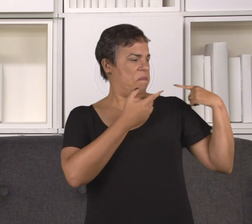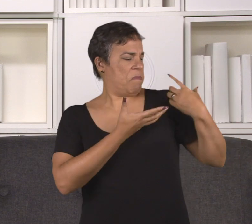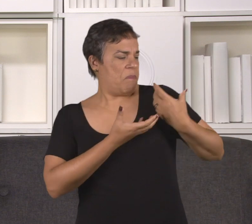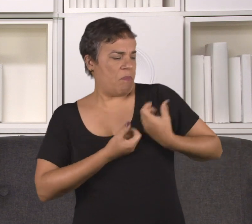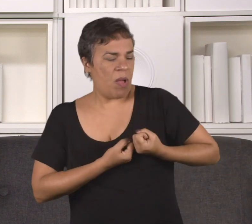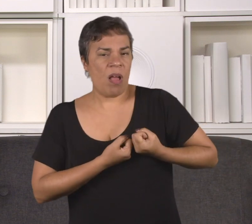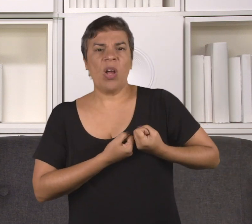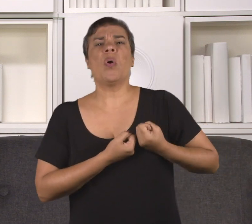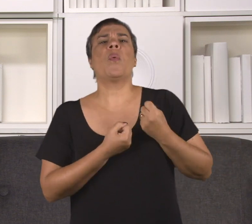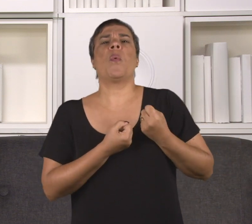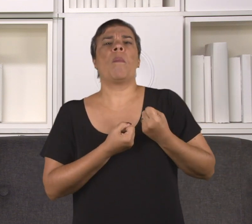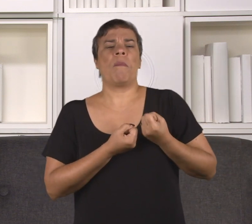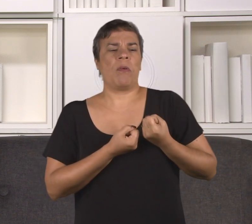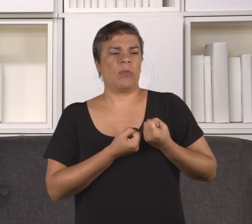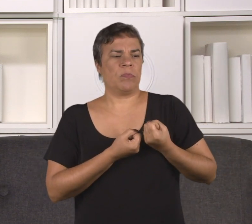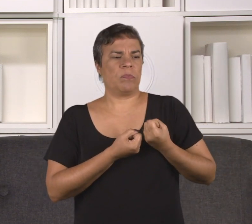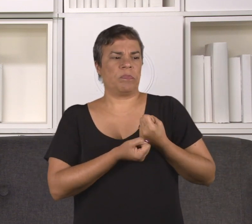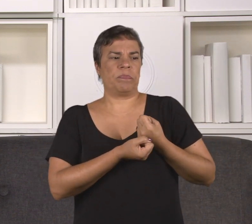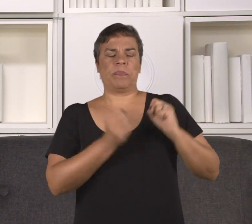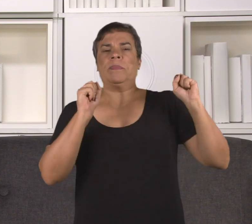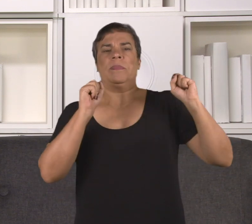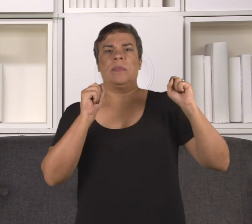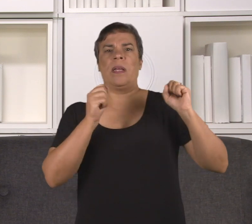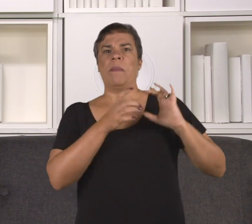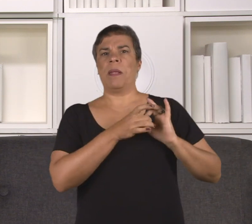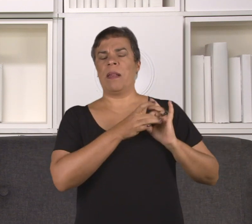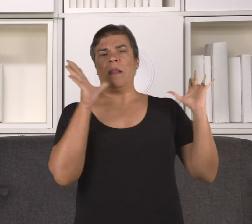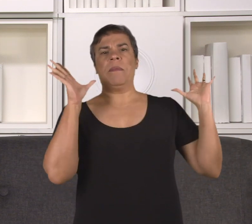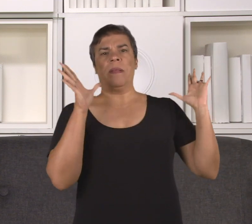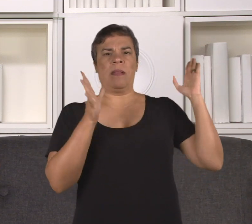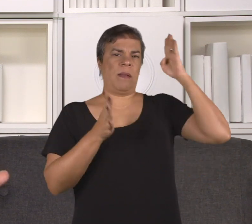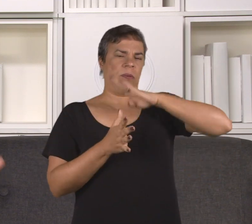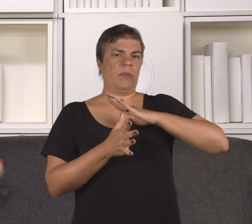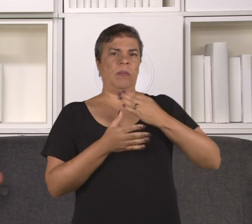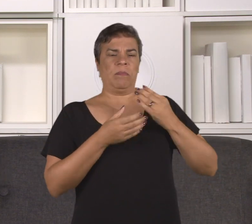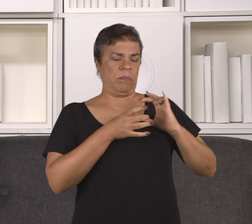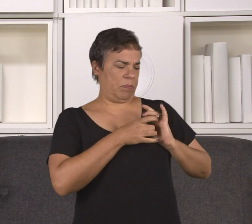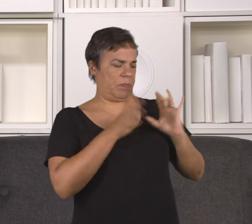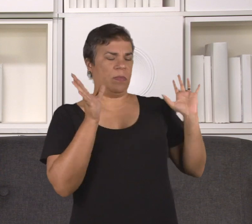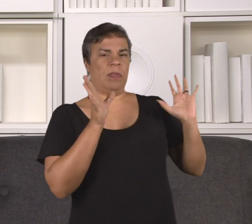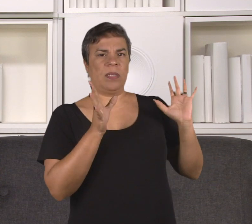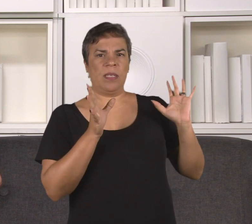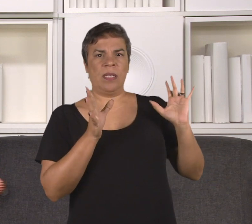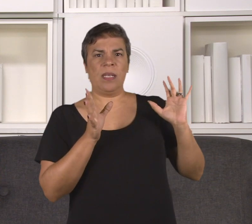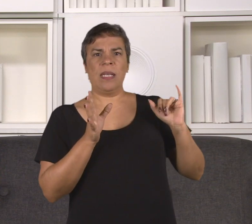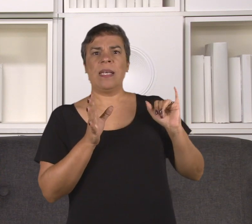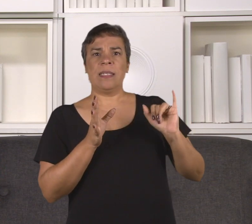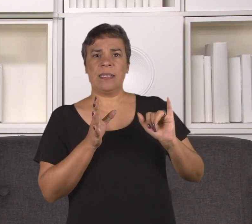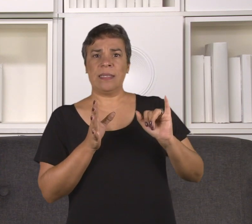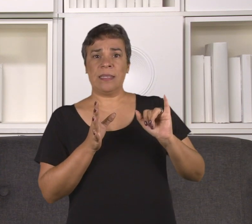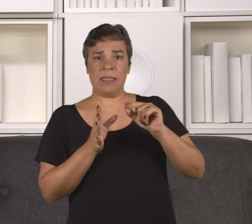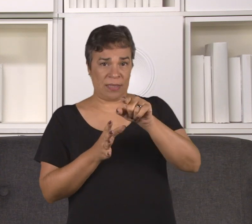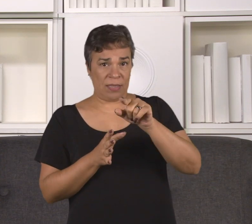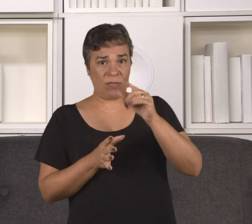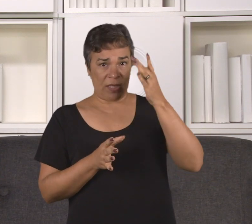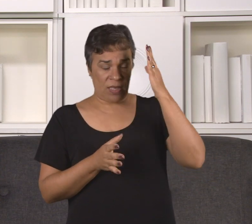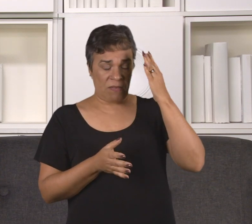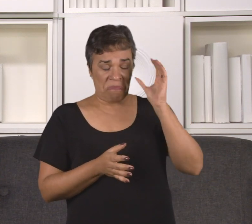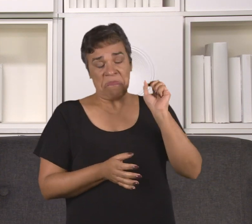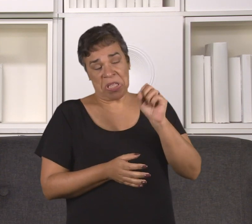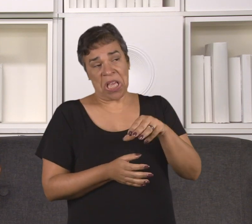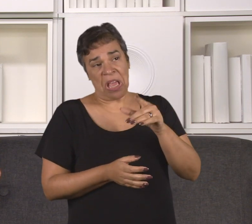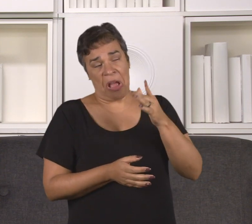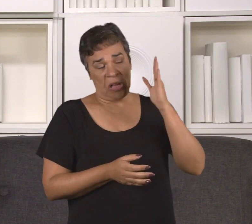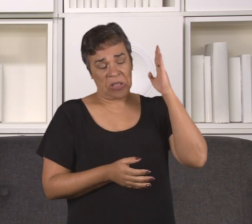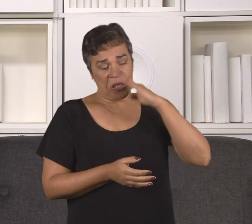pessoa pode ser liberta da maldição? Se você acredita que uma pessoa pode ser realmente amaldiçoada, como